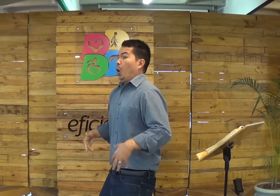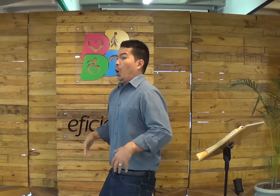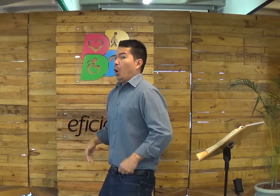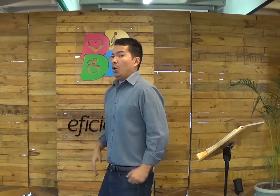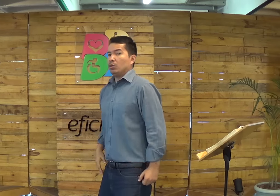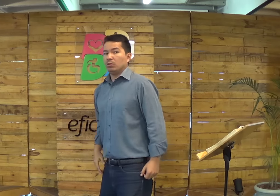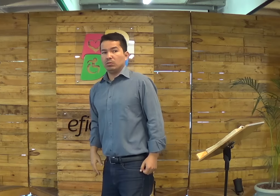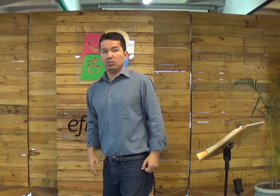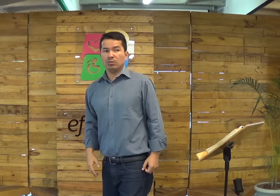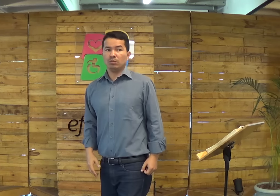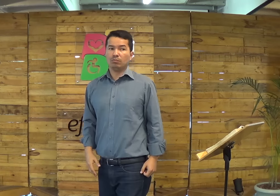tô